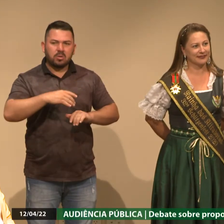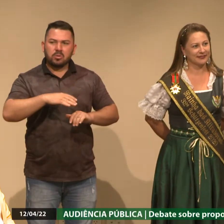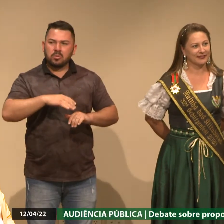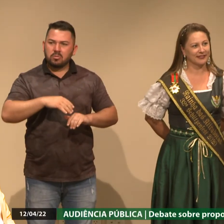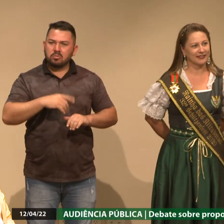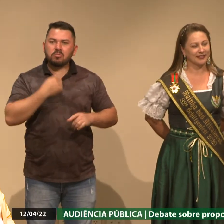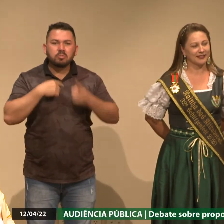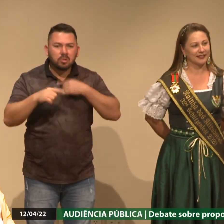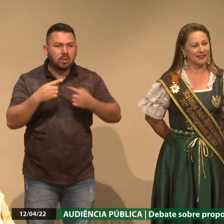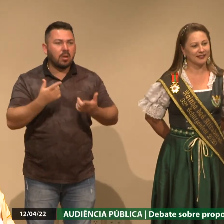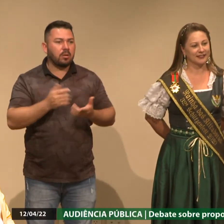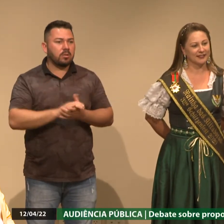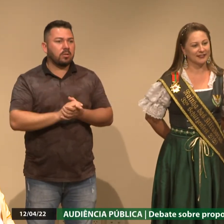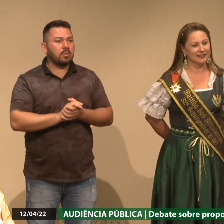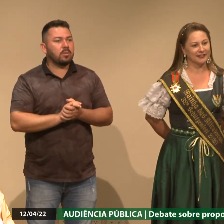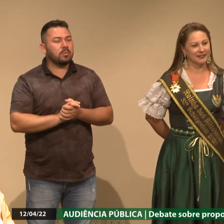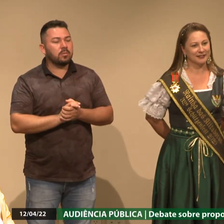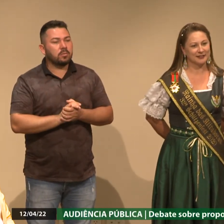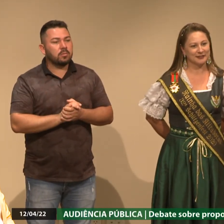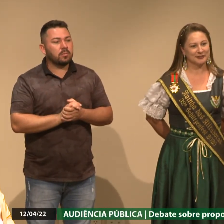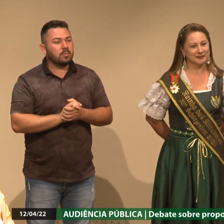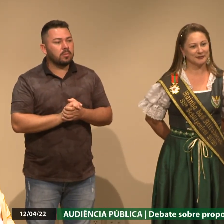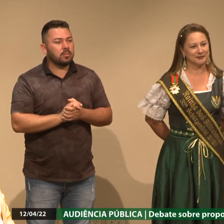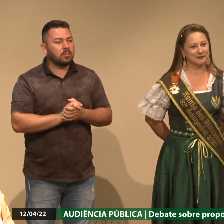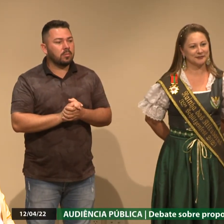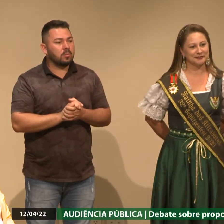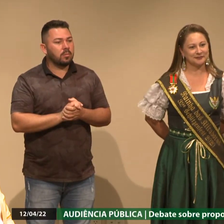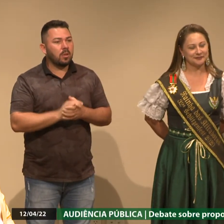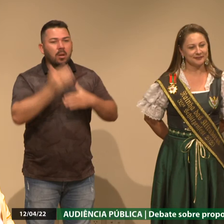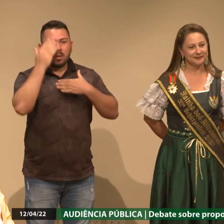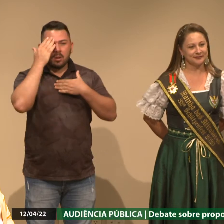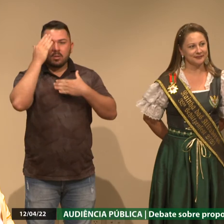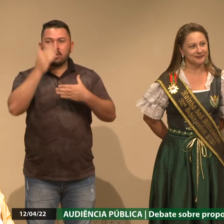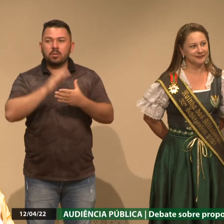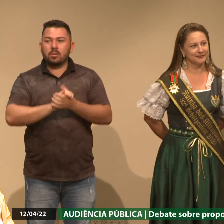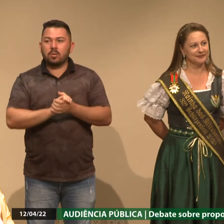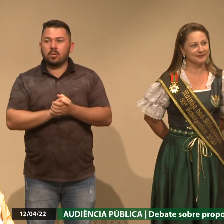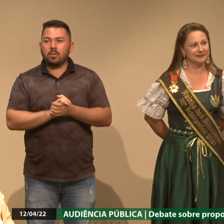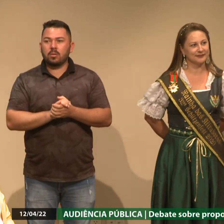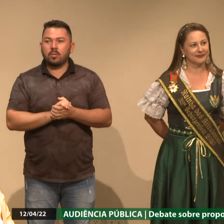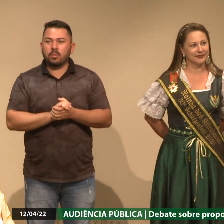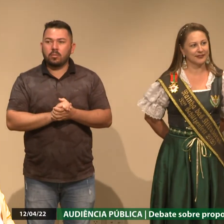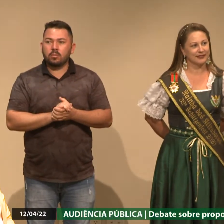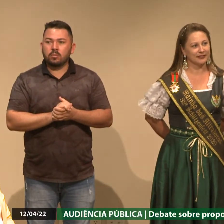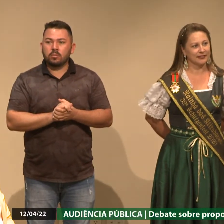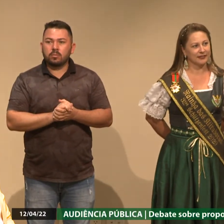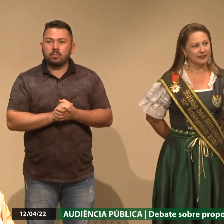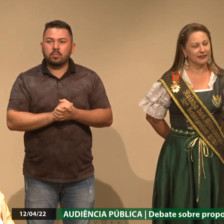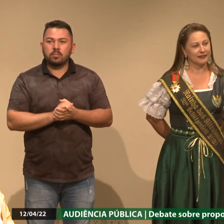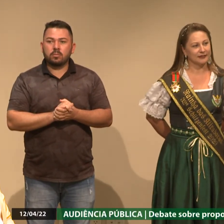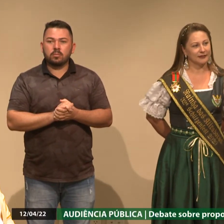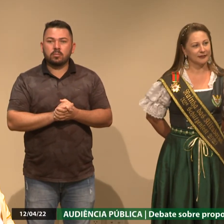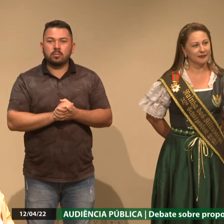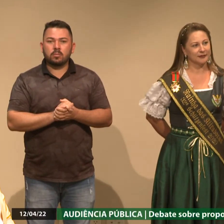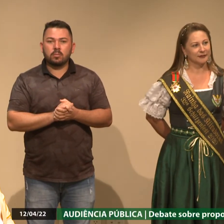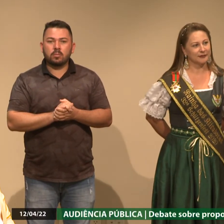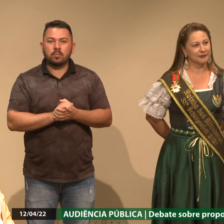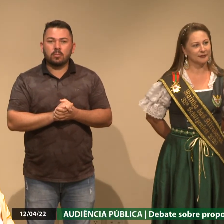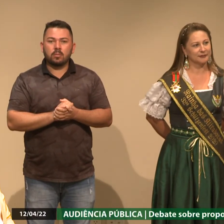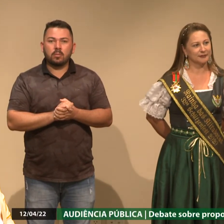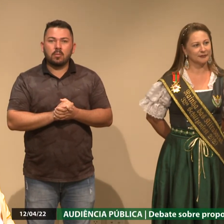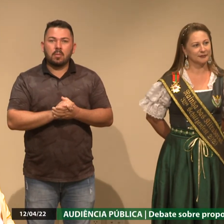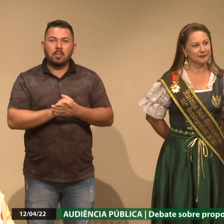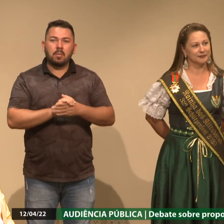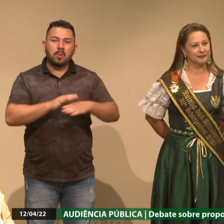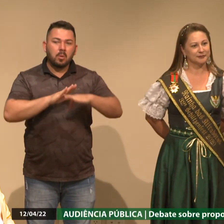vontade e eu quero aqui na pessoa da Leila agradecer o poder público e pelo